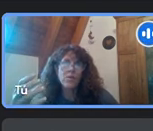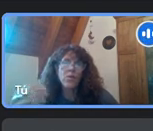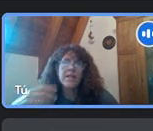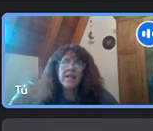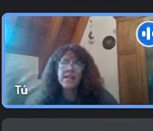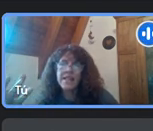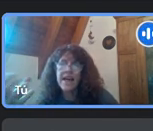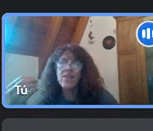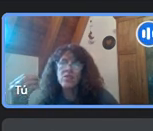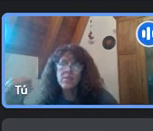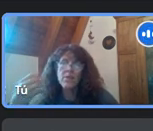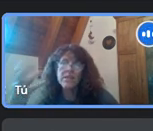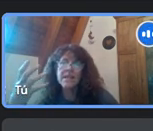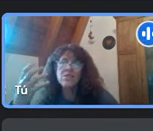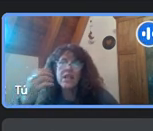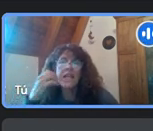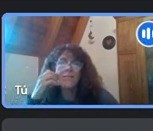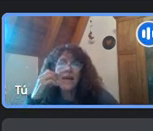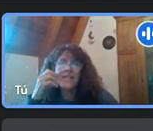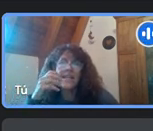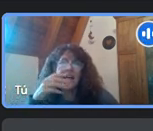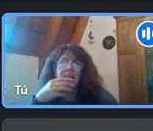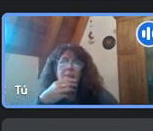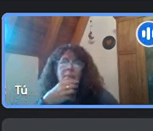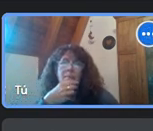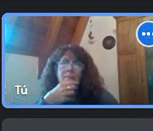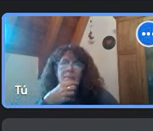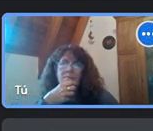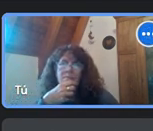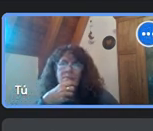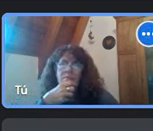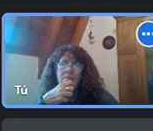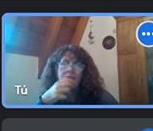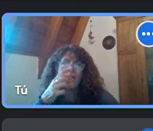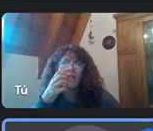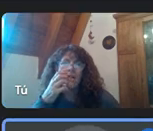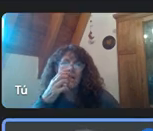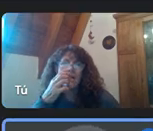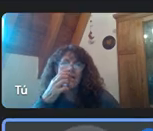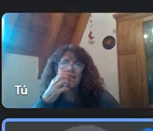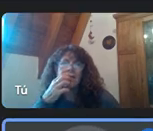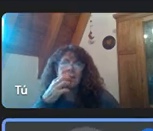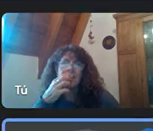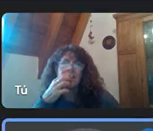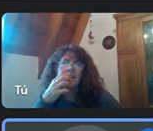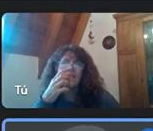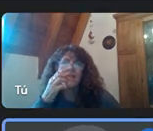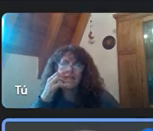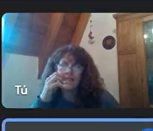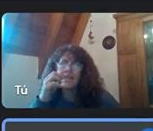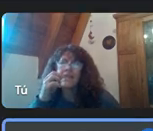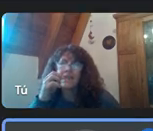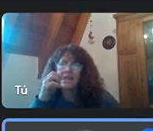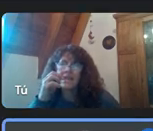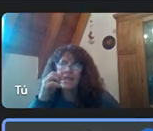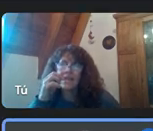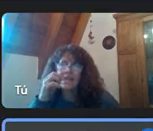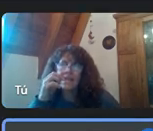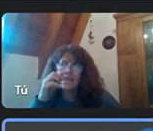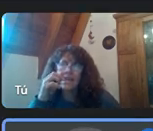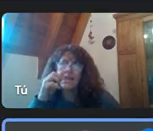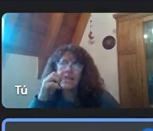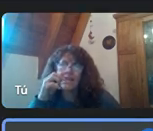en estado, sí, pero en ese caso sería adaptarse a qué. Para adaptar a necesidades